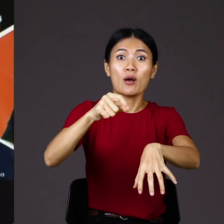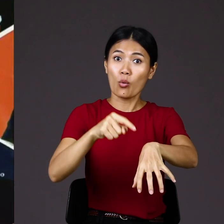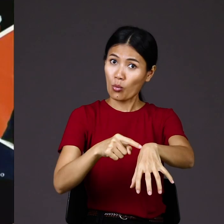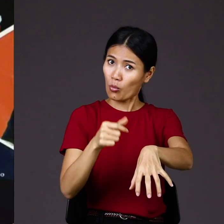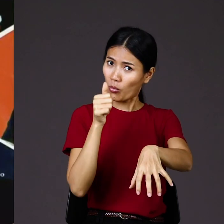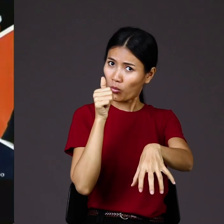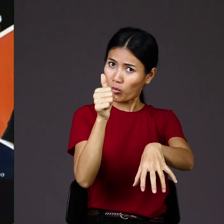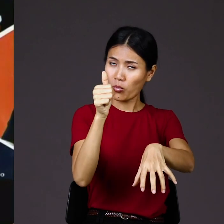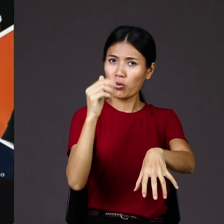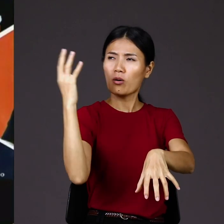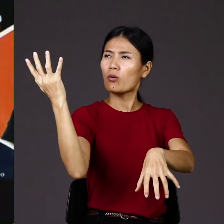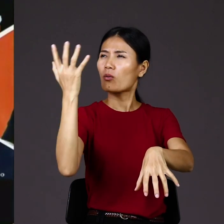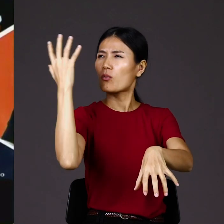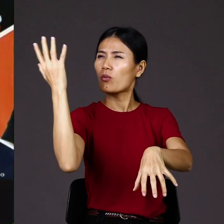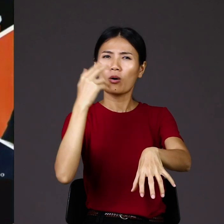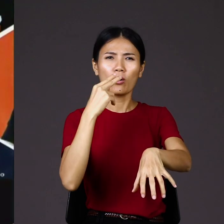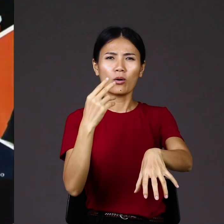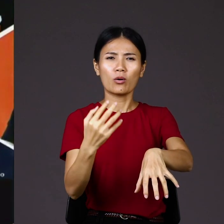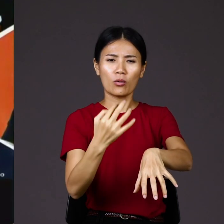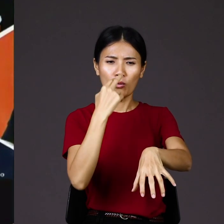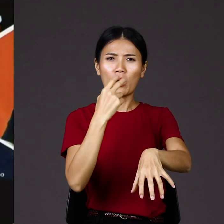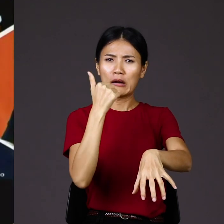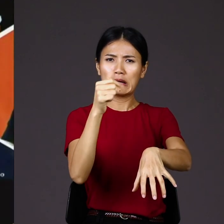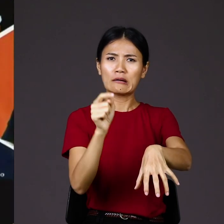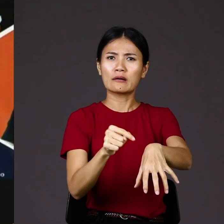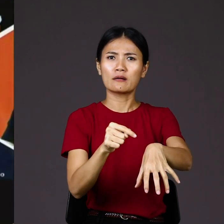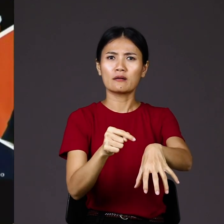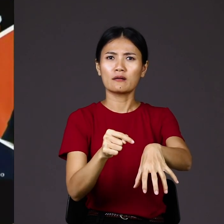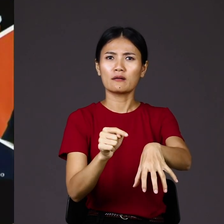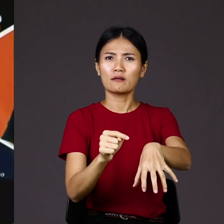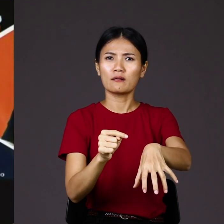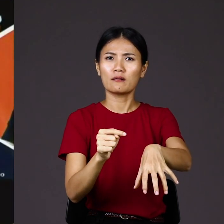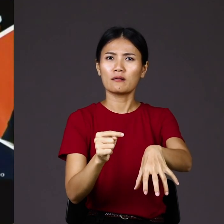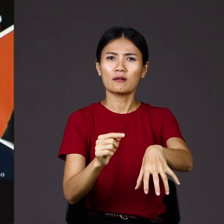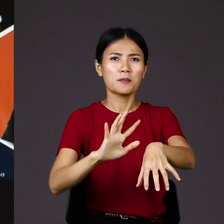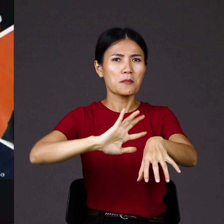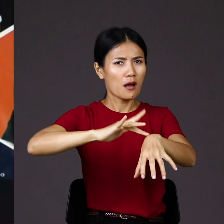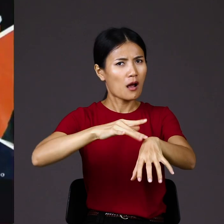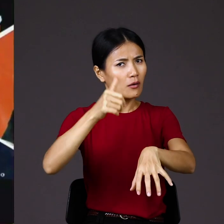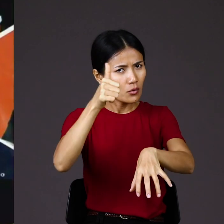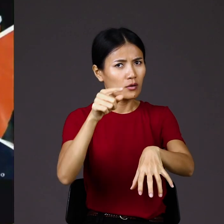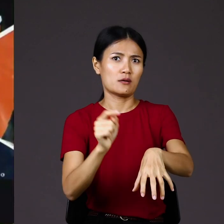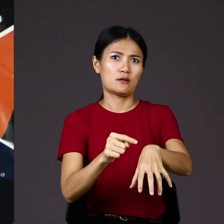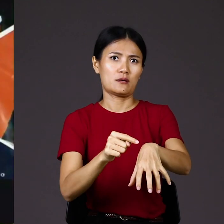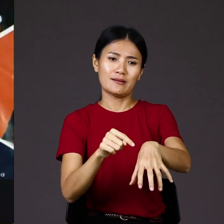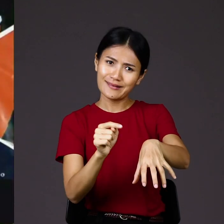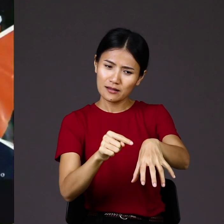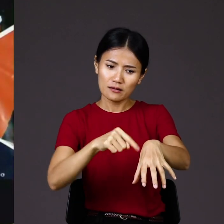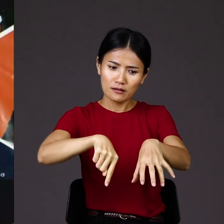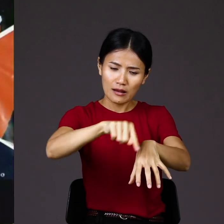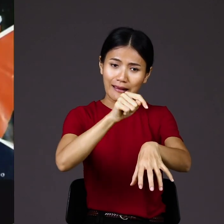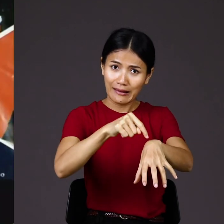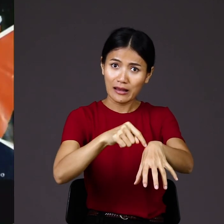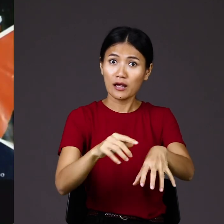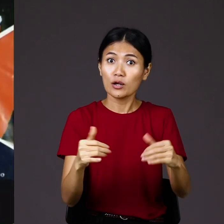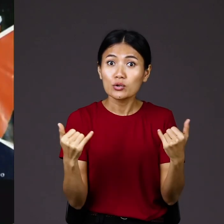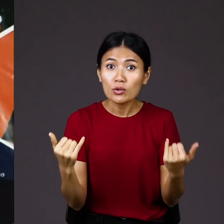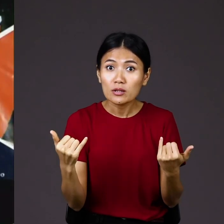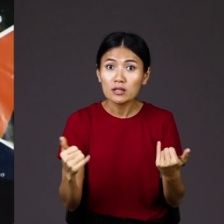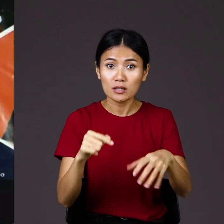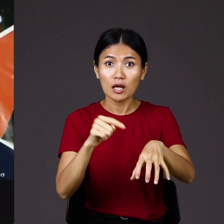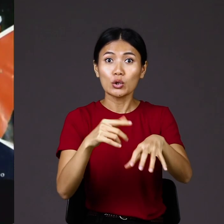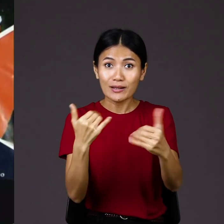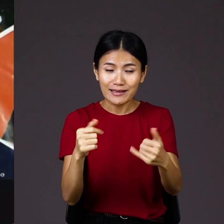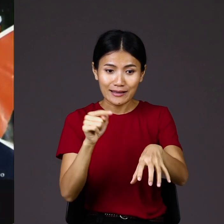เป็นปอดชั้นดีของคนกรุงเทพและคนนนทบุรีเกาะเก